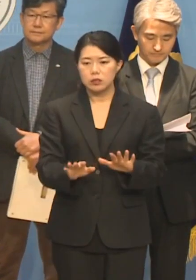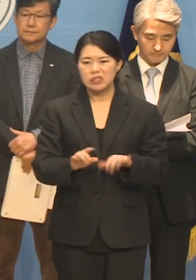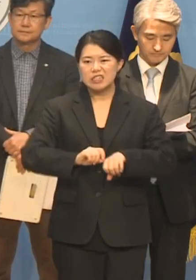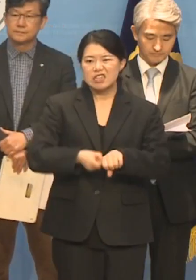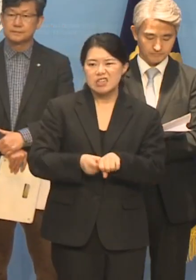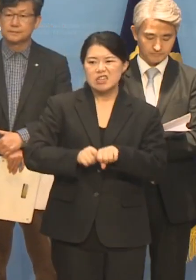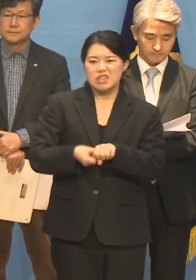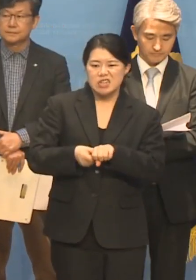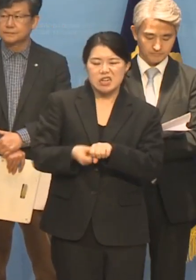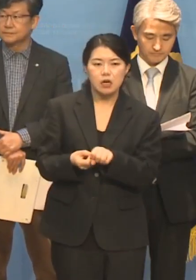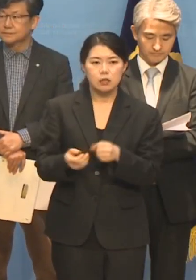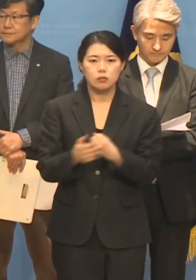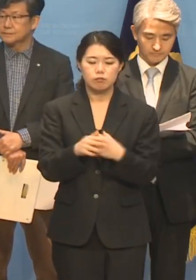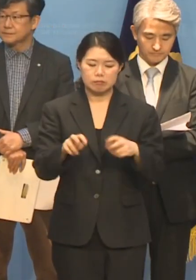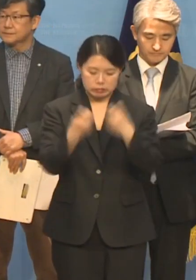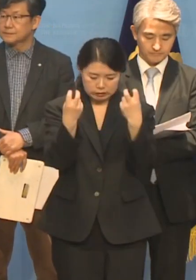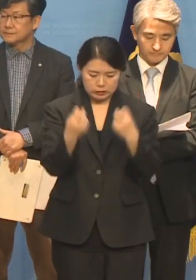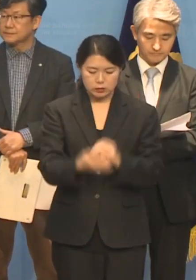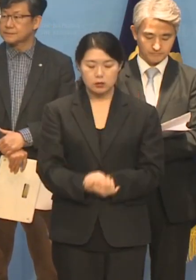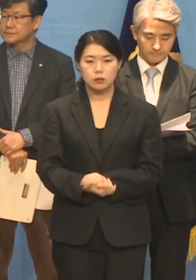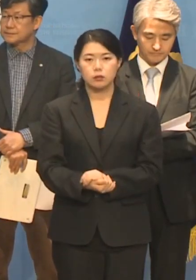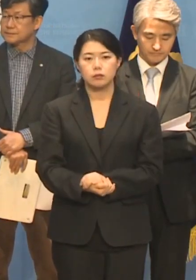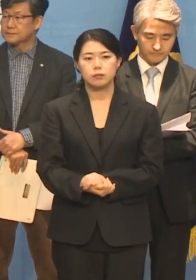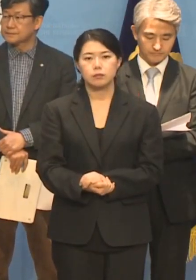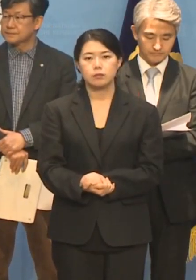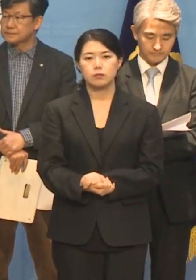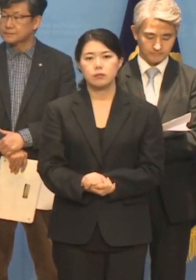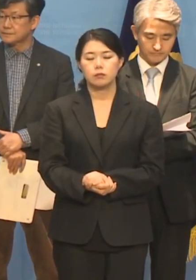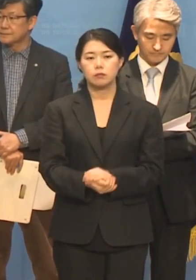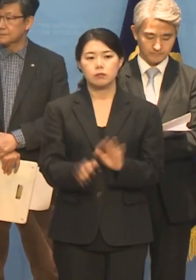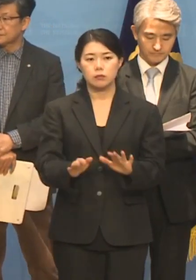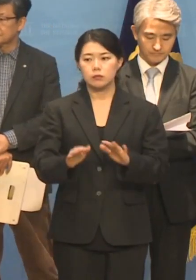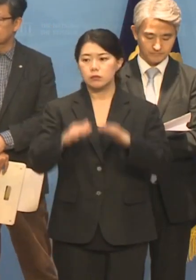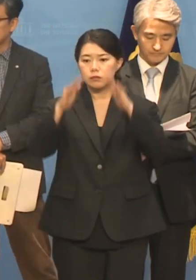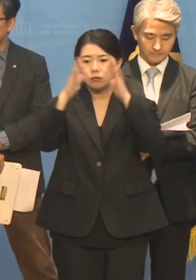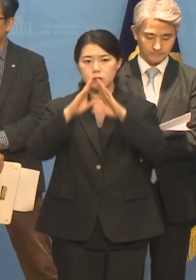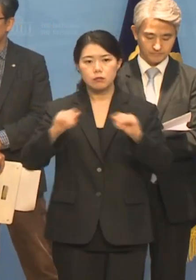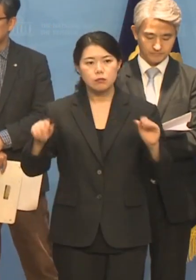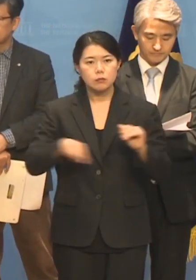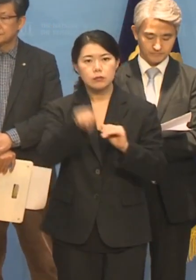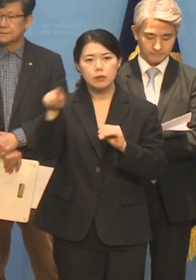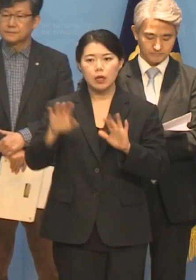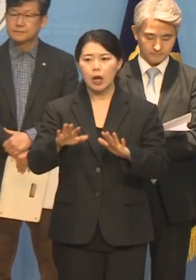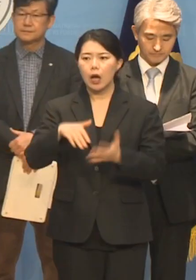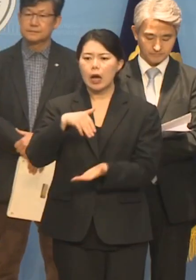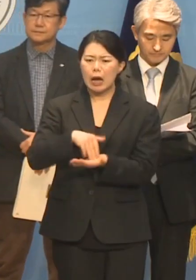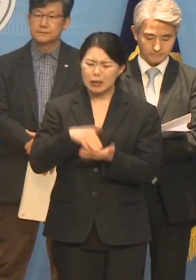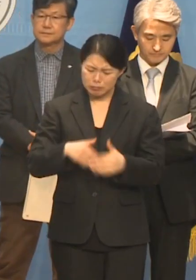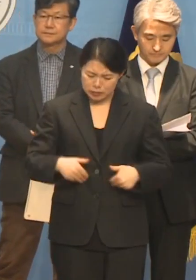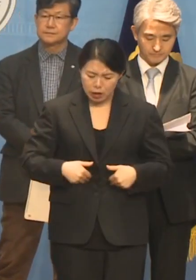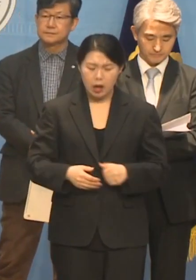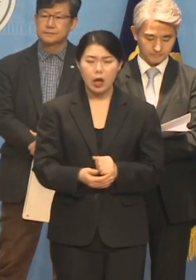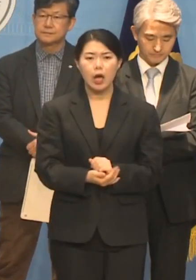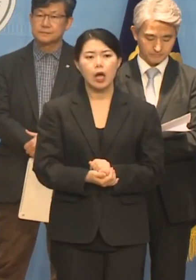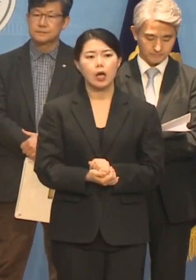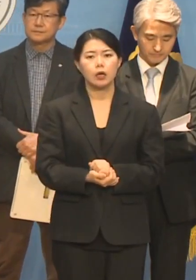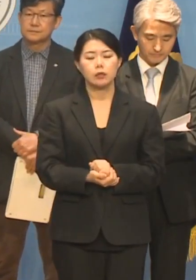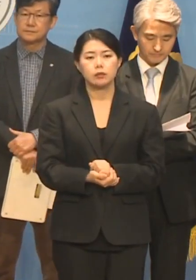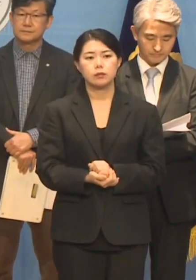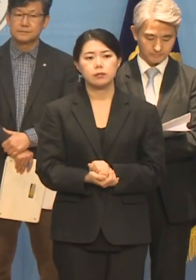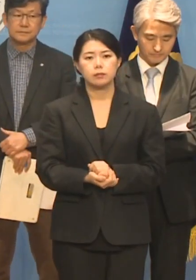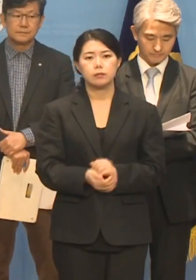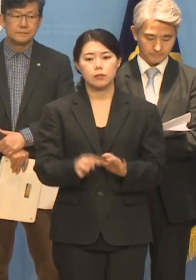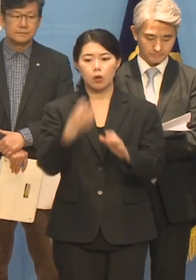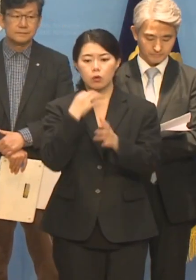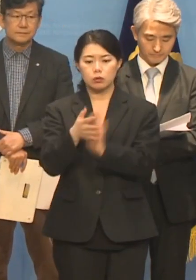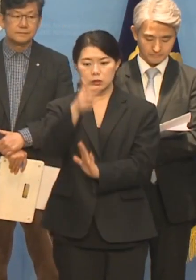부양 정책을 하다 보니까 사고가 났습니다. 지금은 윤석열 정부 부동산 정책 총체적인 반성이 함께 있어야 될 것이고, 그리고